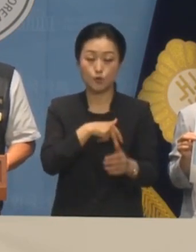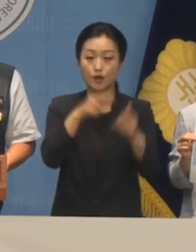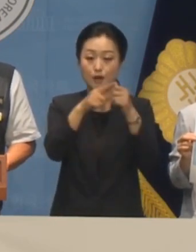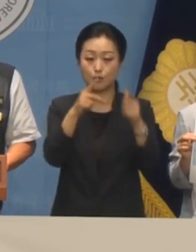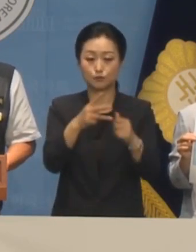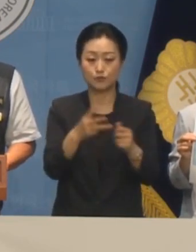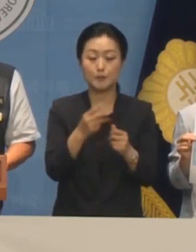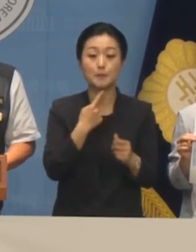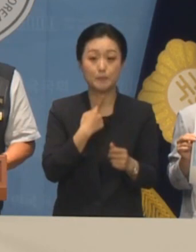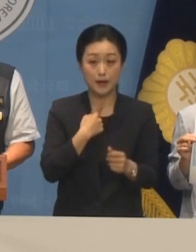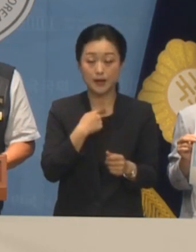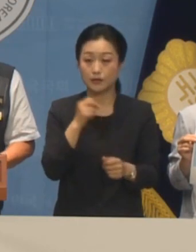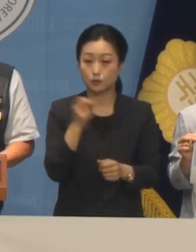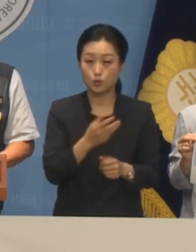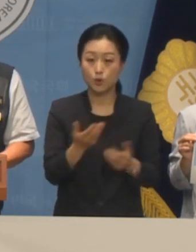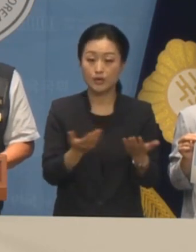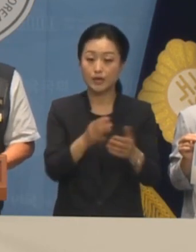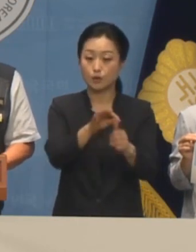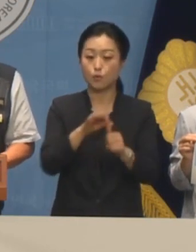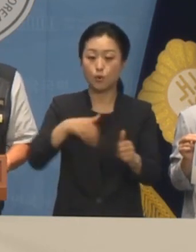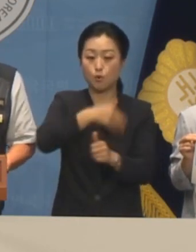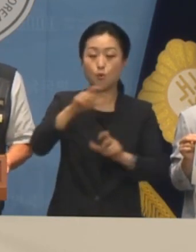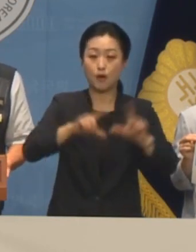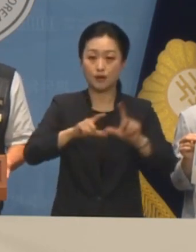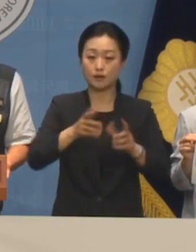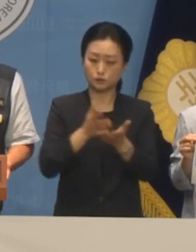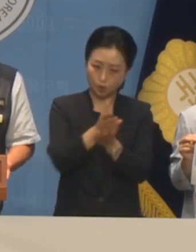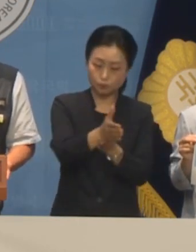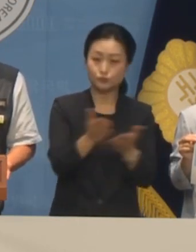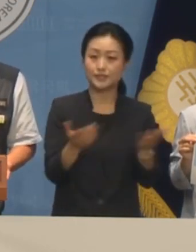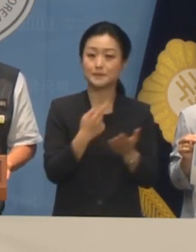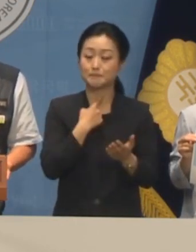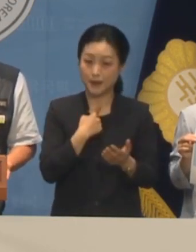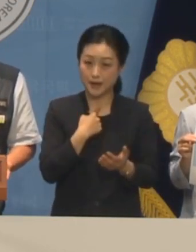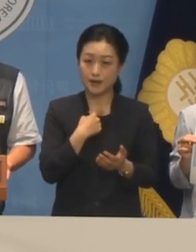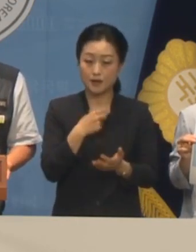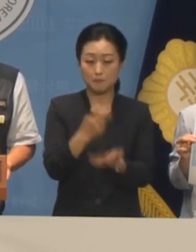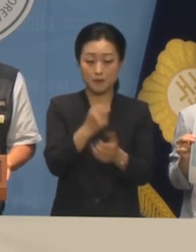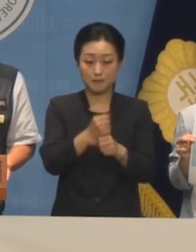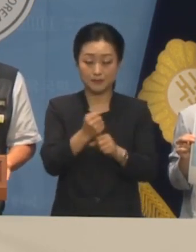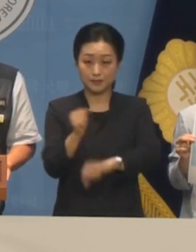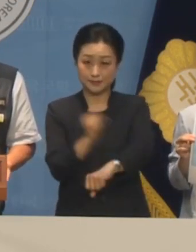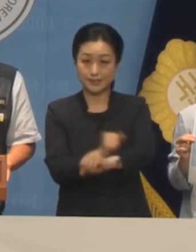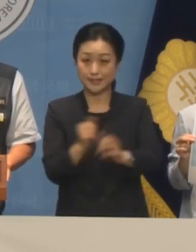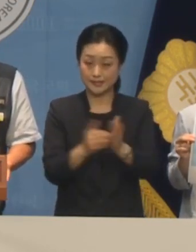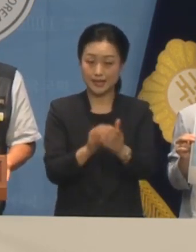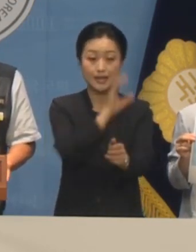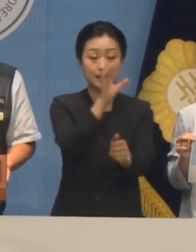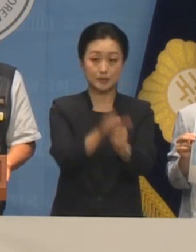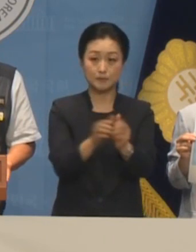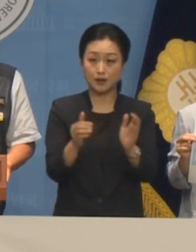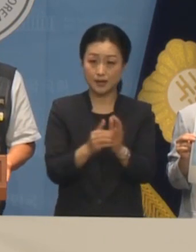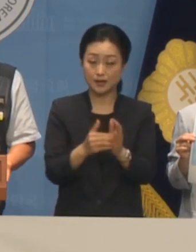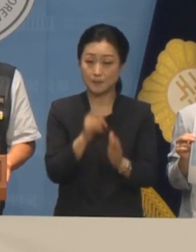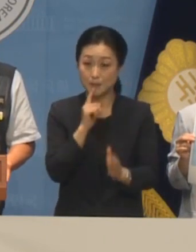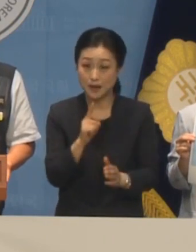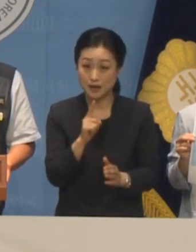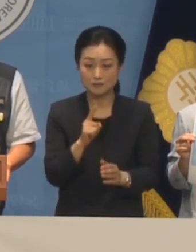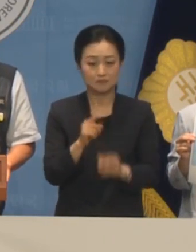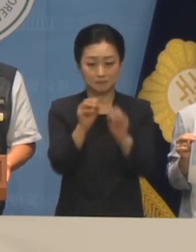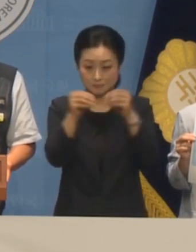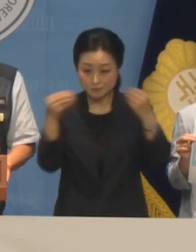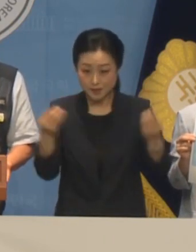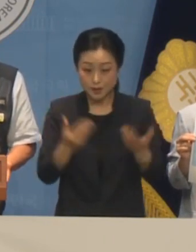원으로서 특히 고용 노동환경 분야에서 다양한 입법 활동을 수행했기 진행한다고 했습니다 그런데 노동